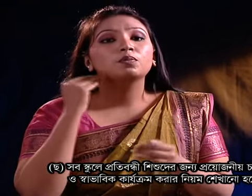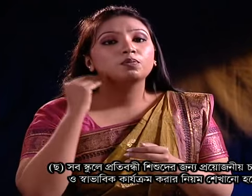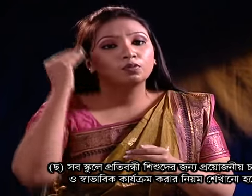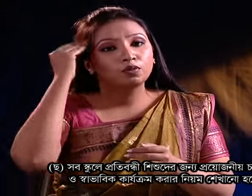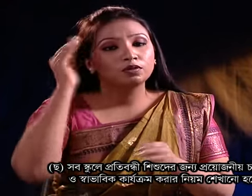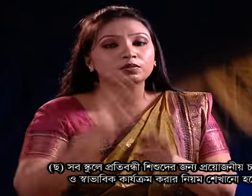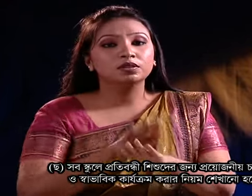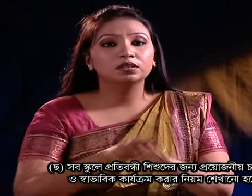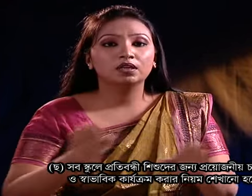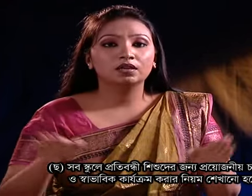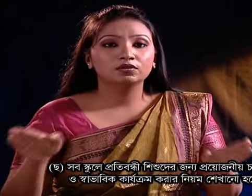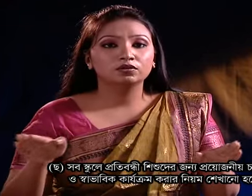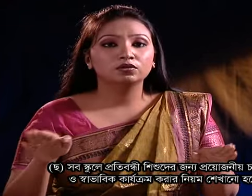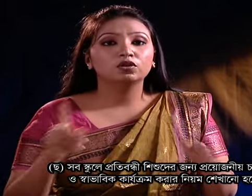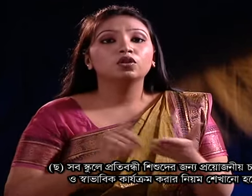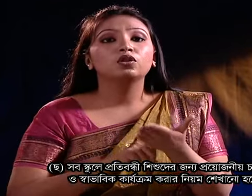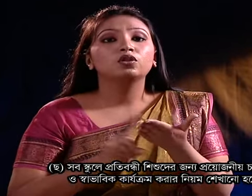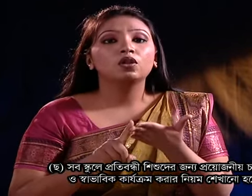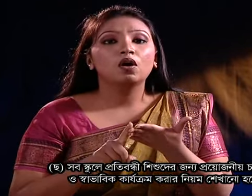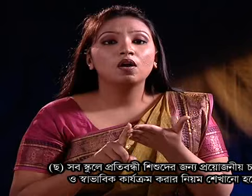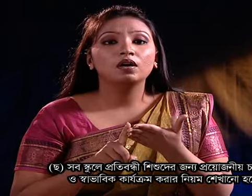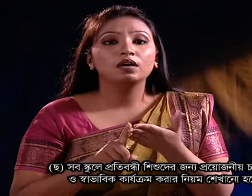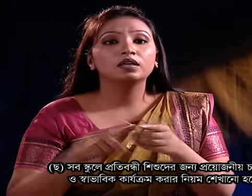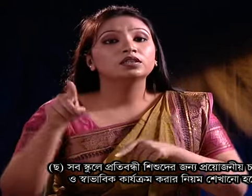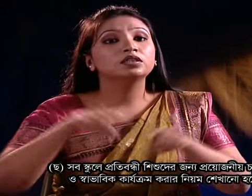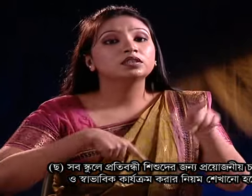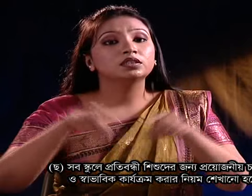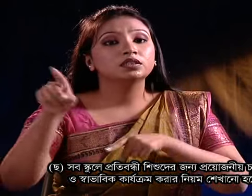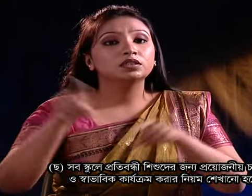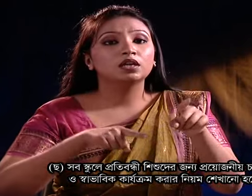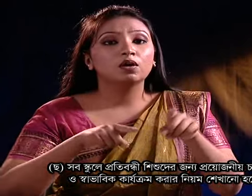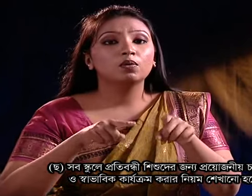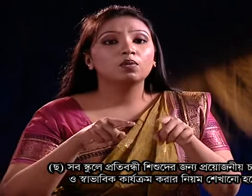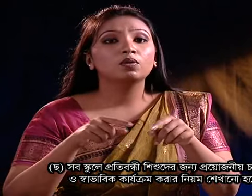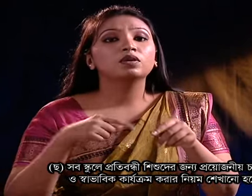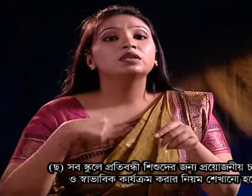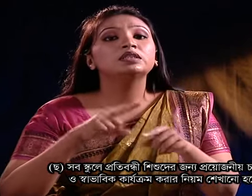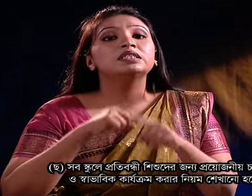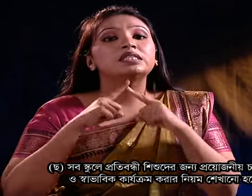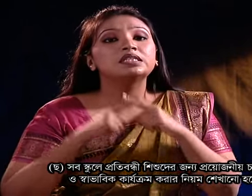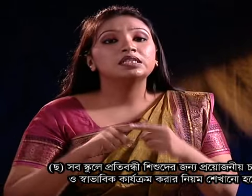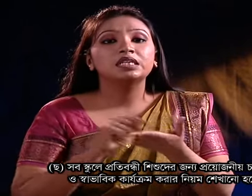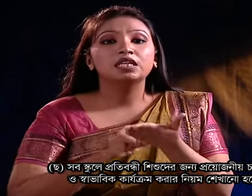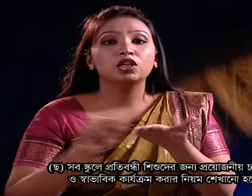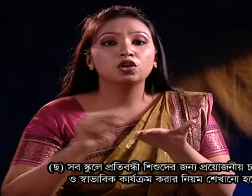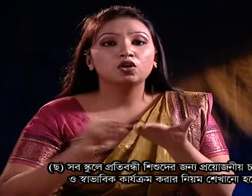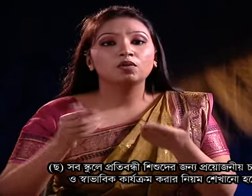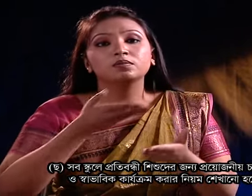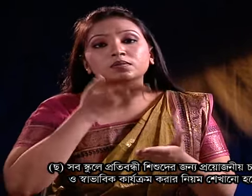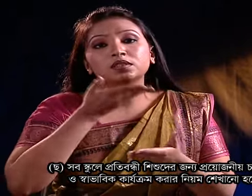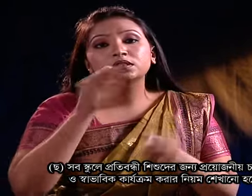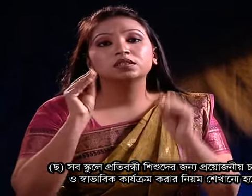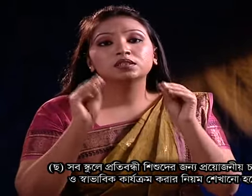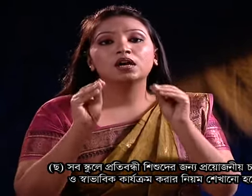শিশুদের জন্য প্রয়োজনীয় চলাচলের ও স্বাভাবিক কার্যক্রম করার নিয়ম শেখানো